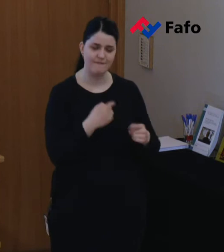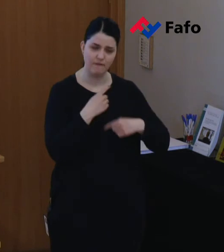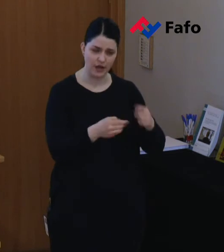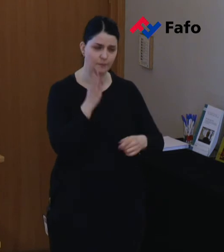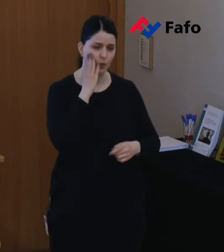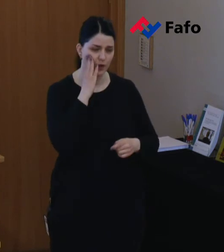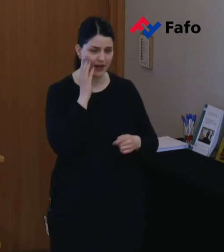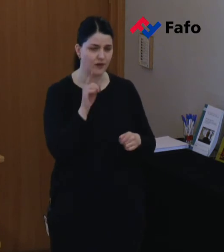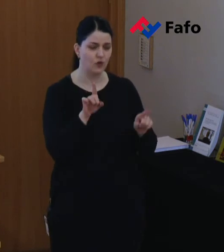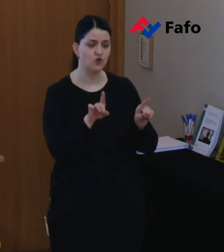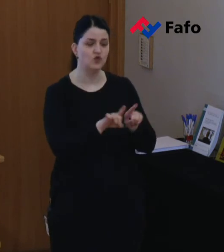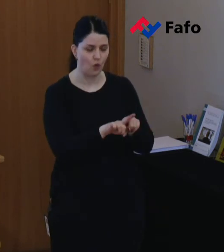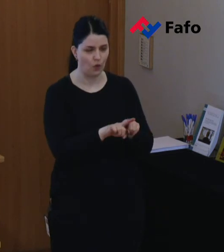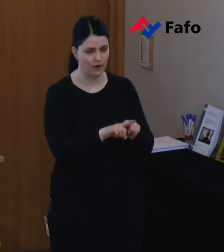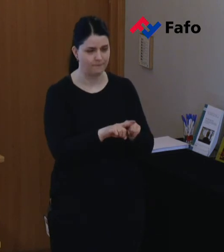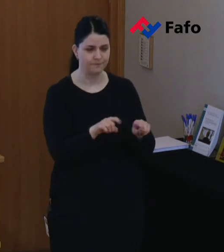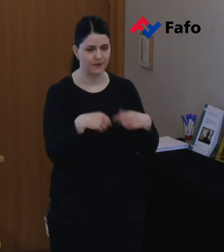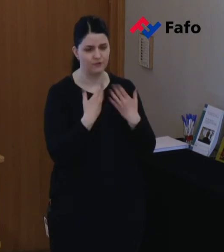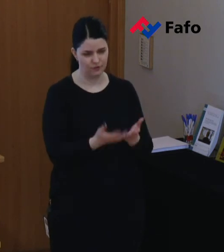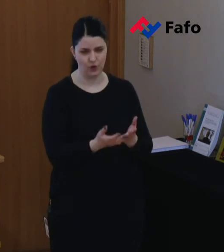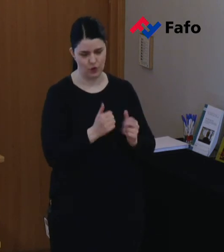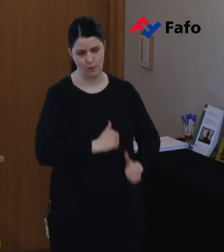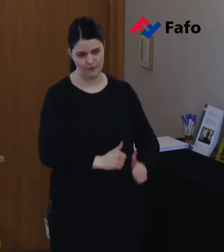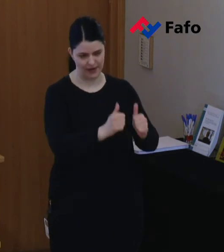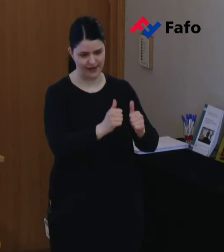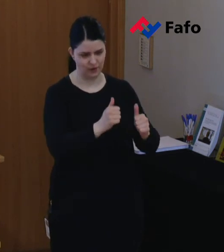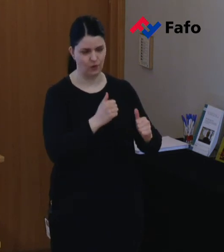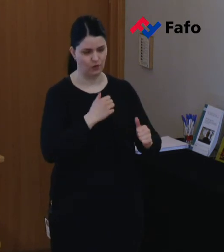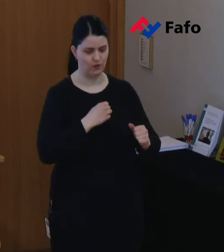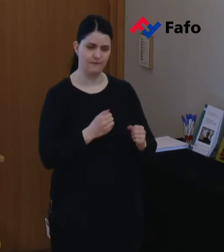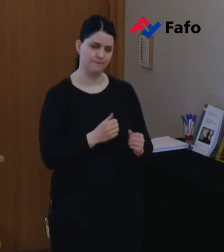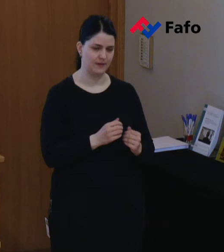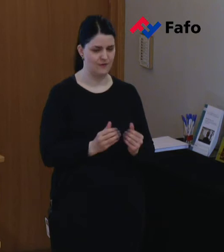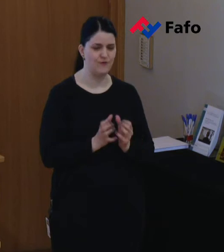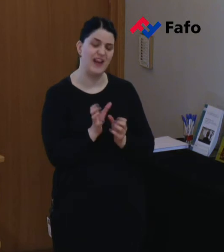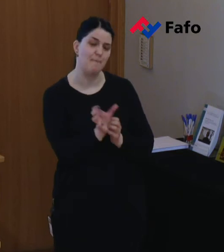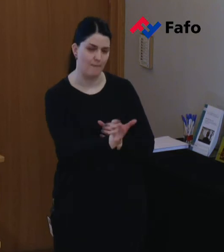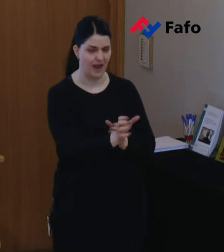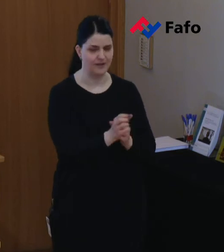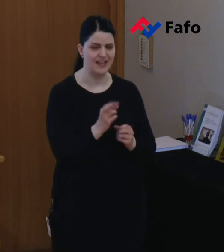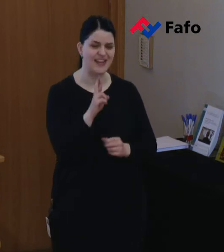bolig, og så det oppmerksomhet i oppfølgingen om å fremme bedringsprosesser, eller det vi kaller for